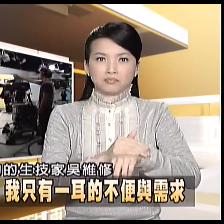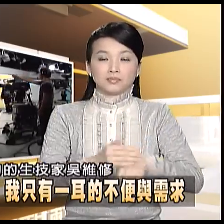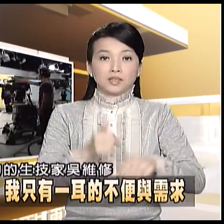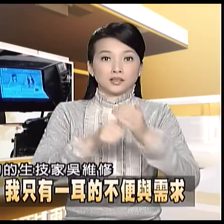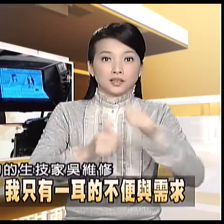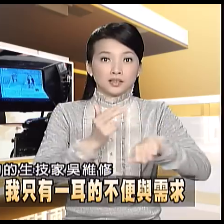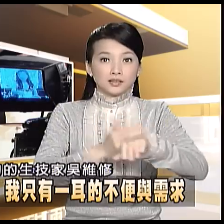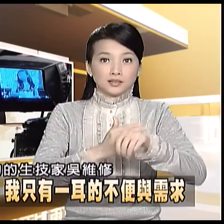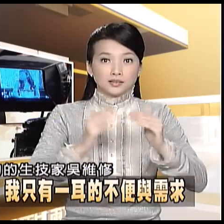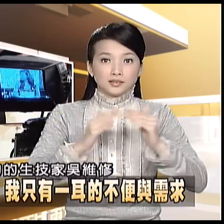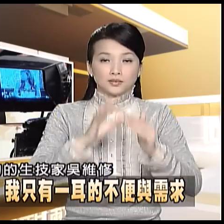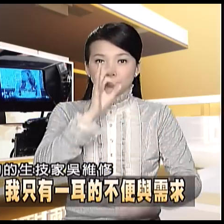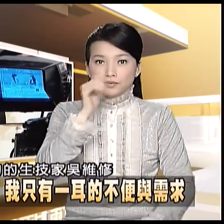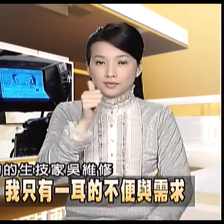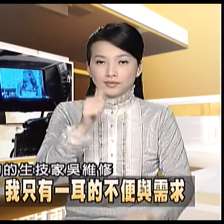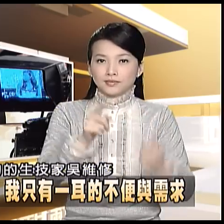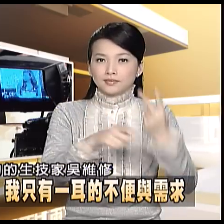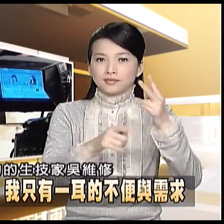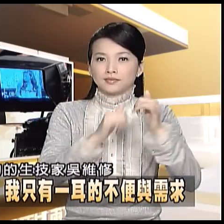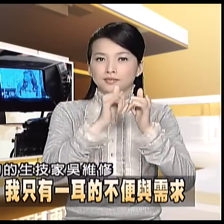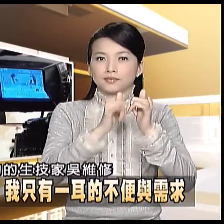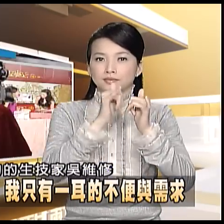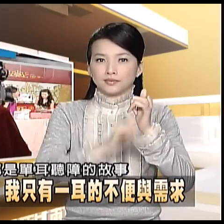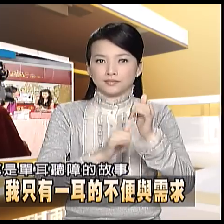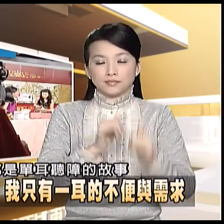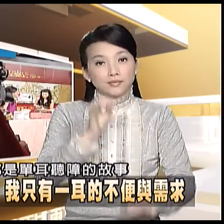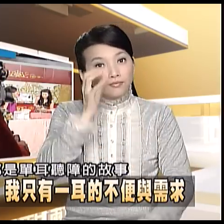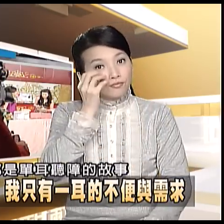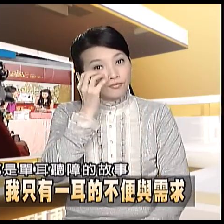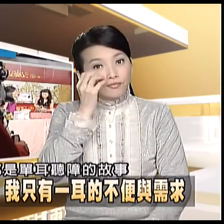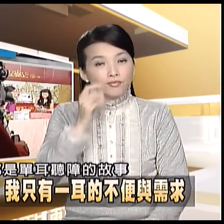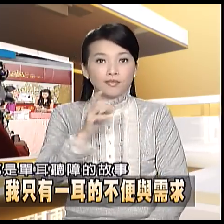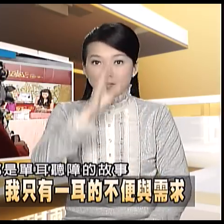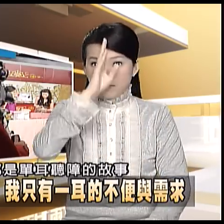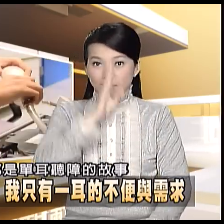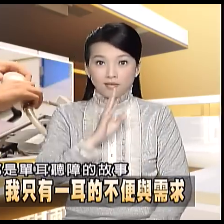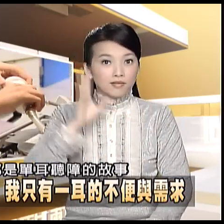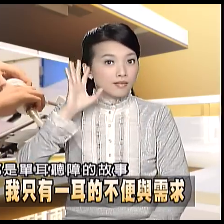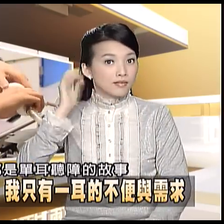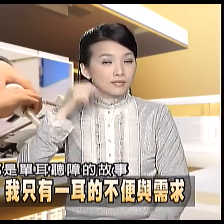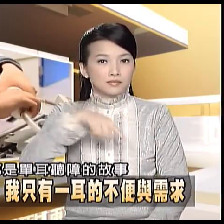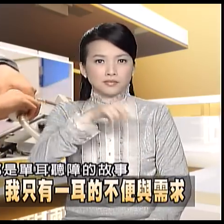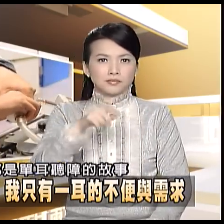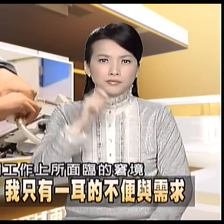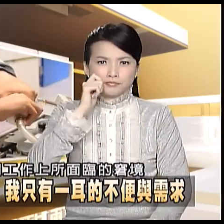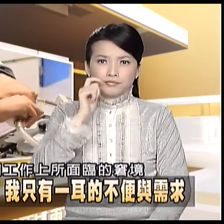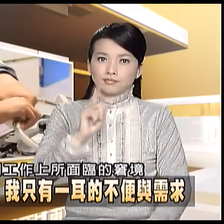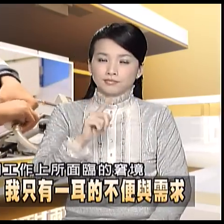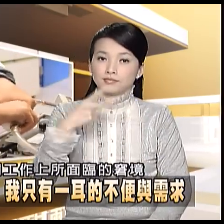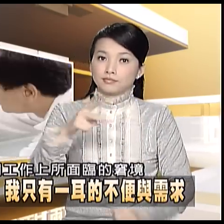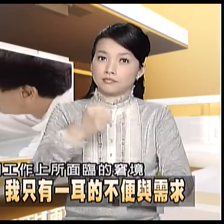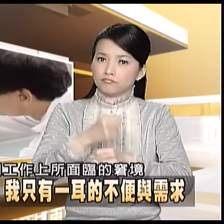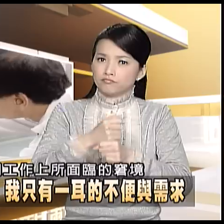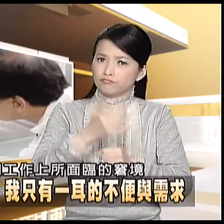个成功的生计家吴维修，他们两位都是单耳听障的故事，来看看他们工作